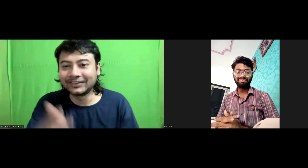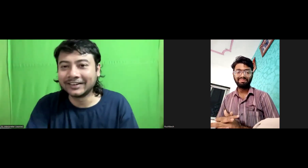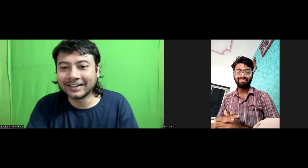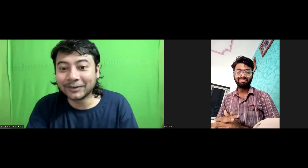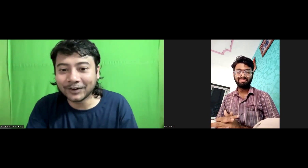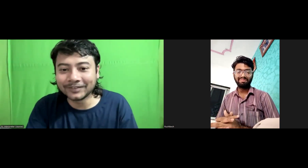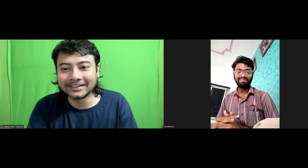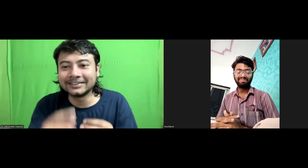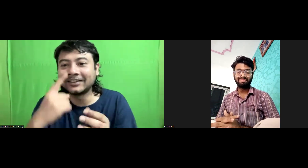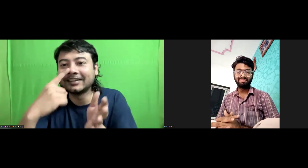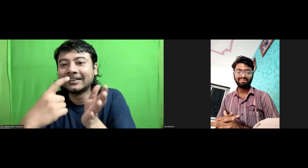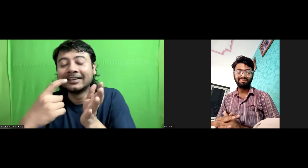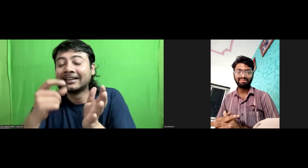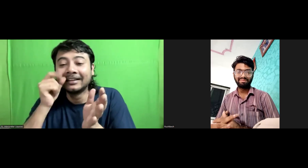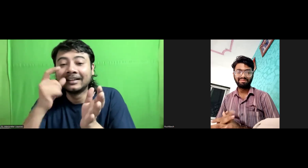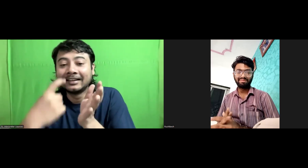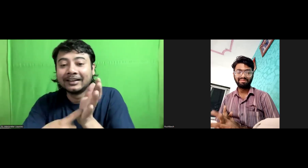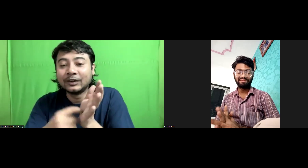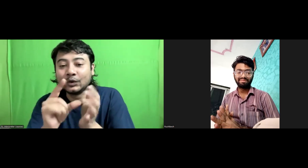हाँ ओके सॉरी आई फॉरगॉट माता जी सॉरी।